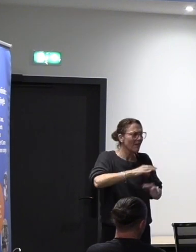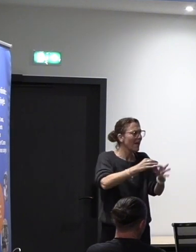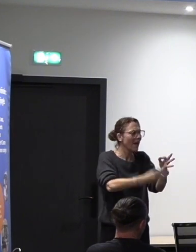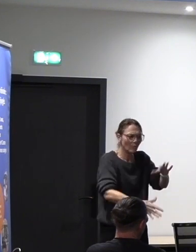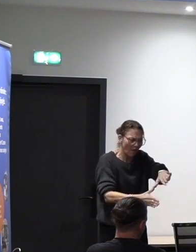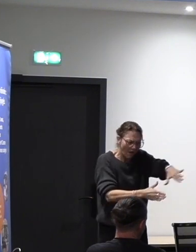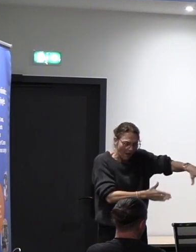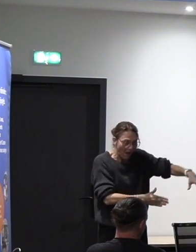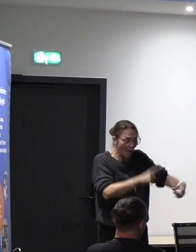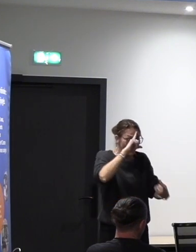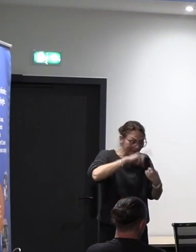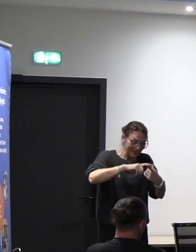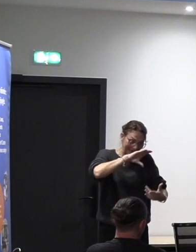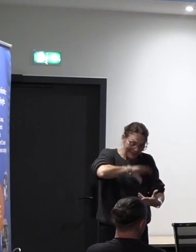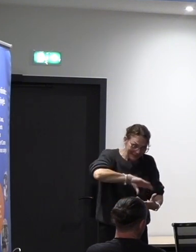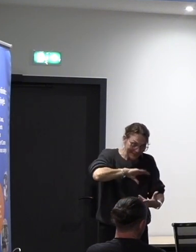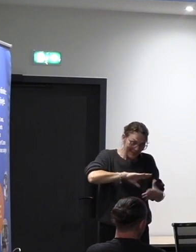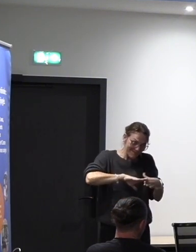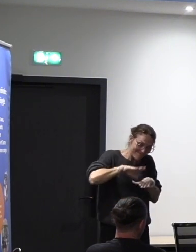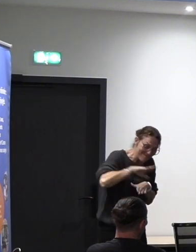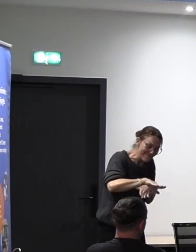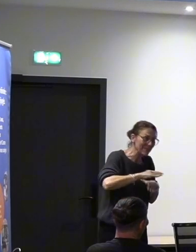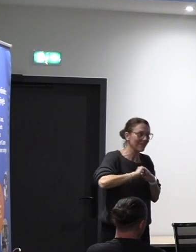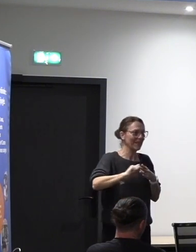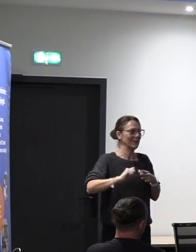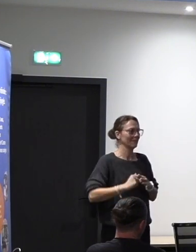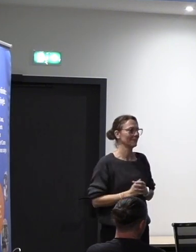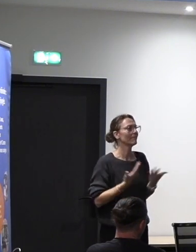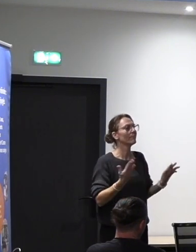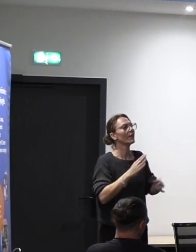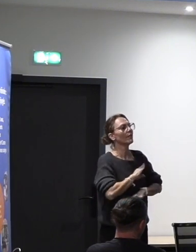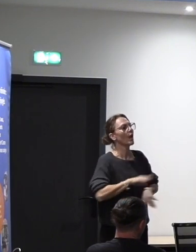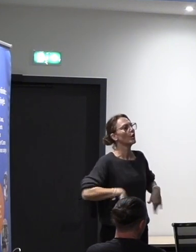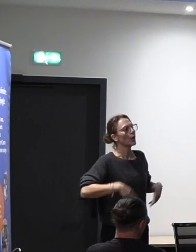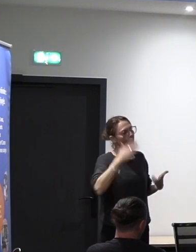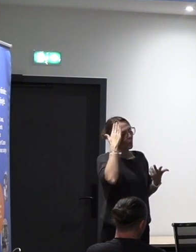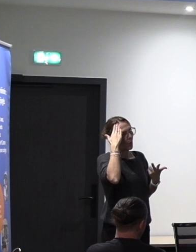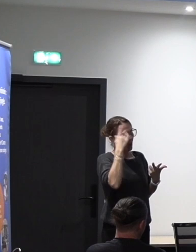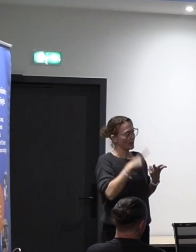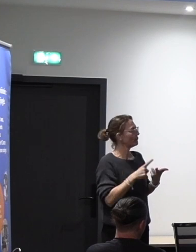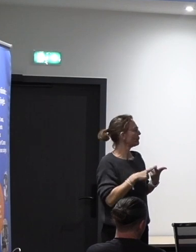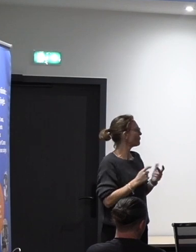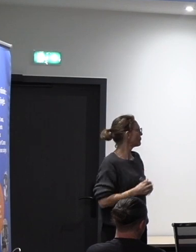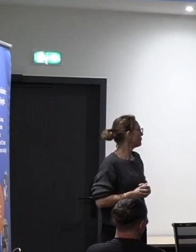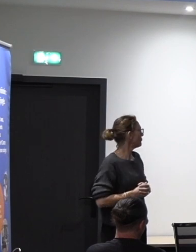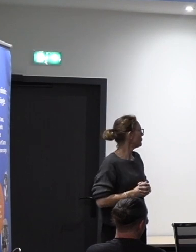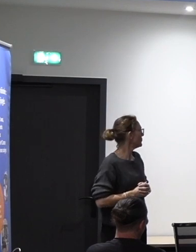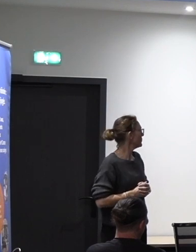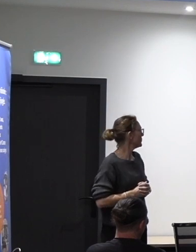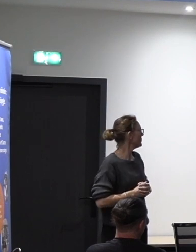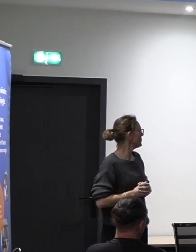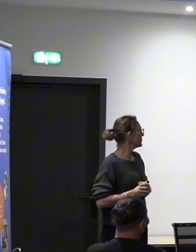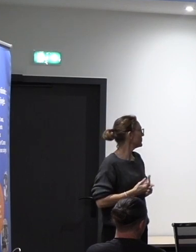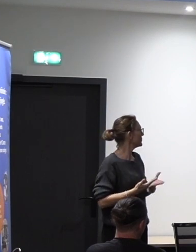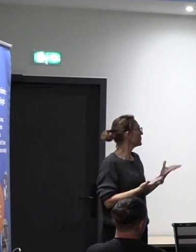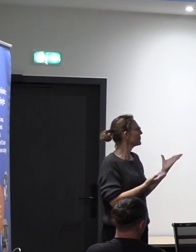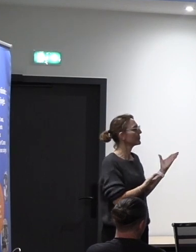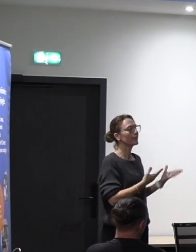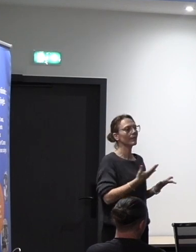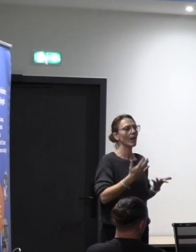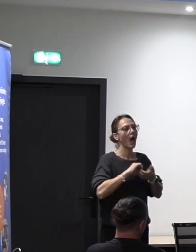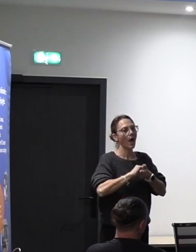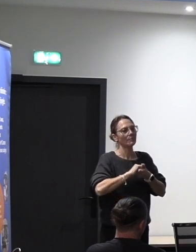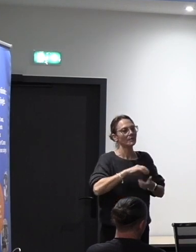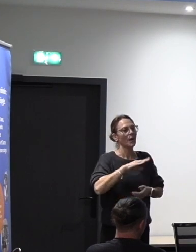rien et qu'il n'est pas évaluable. Et enfin, le dernier, tout le monde le connaît, c'est notre ami Boris